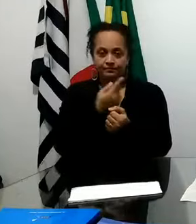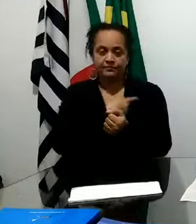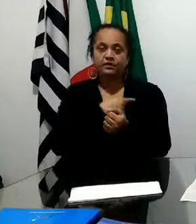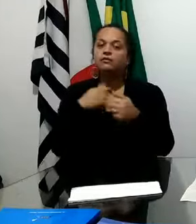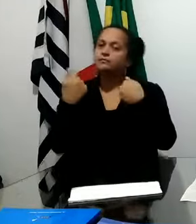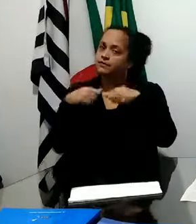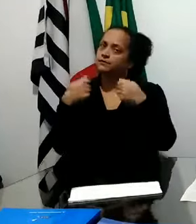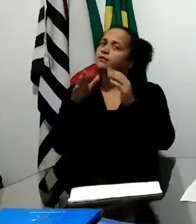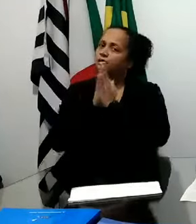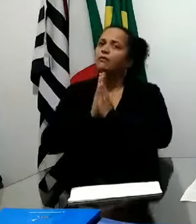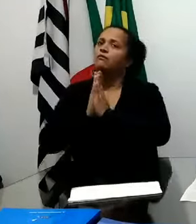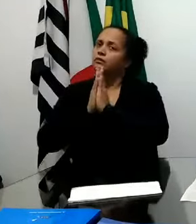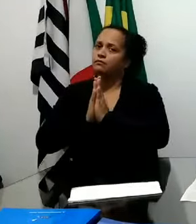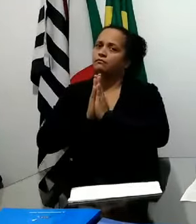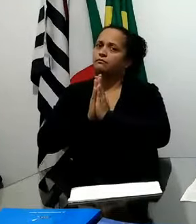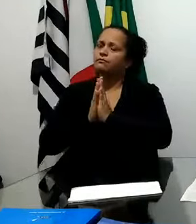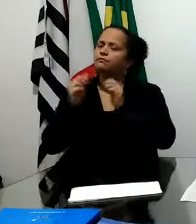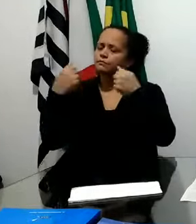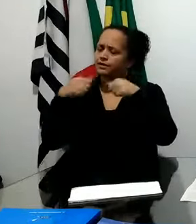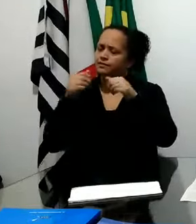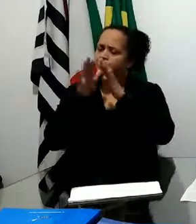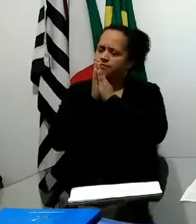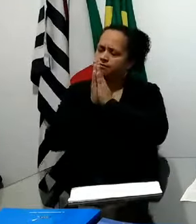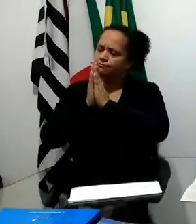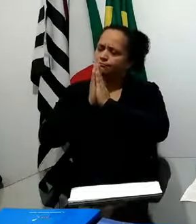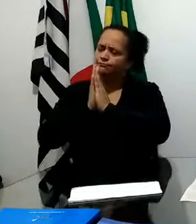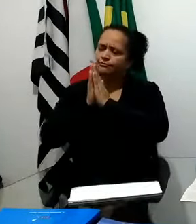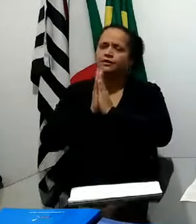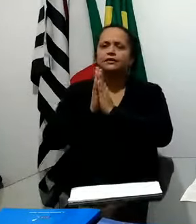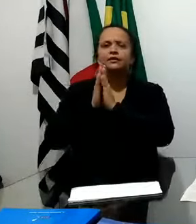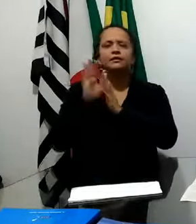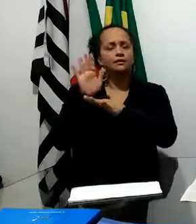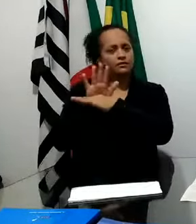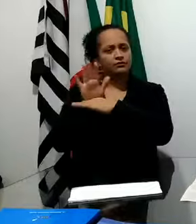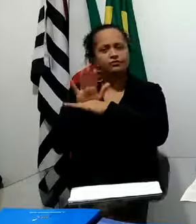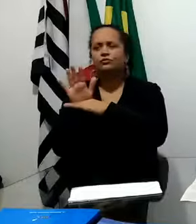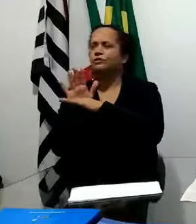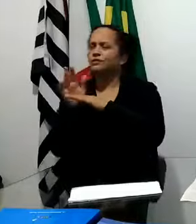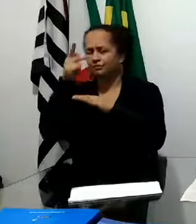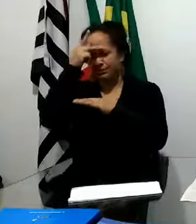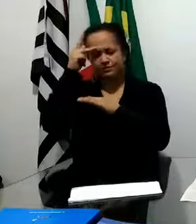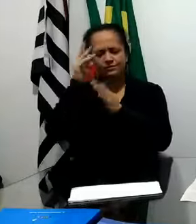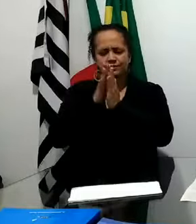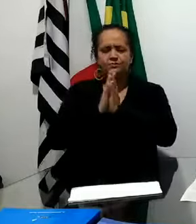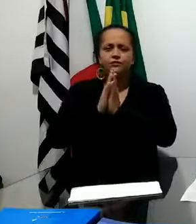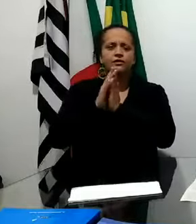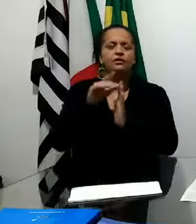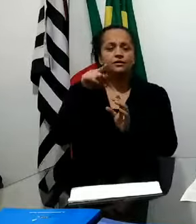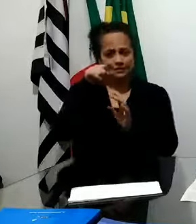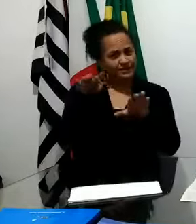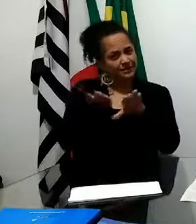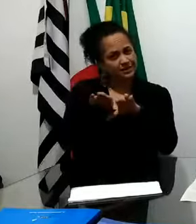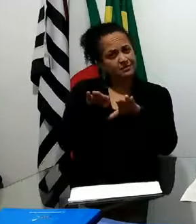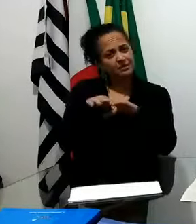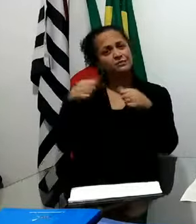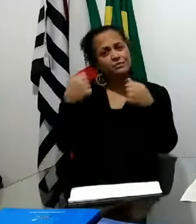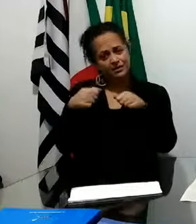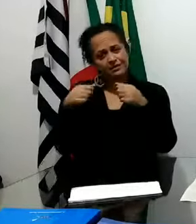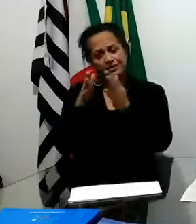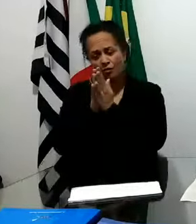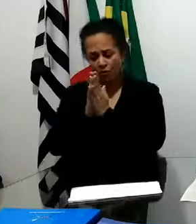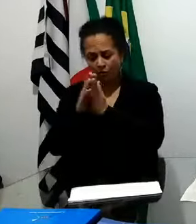sentido. Interceda, se coloque na brecha. E você, ore por você. Você sabe quais são as áreas da